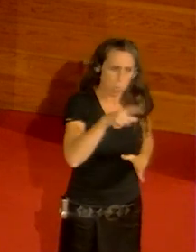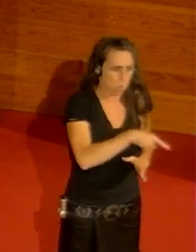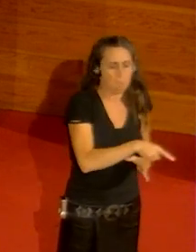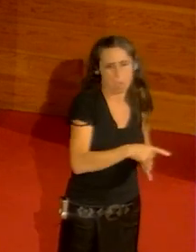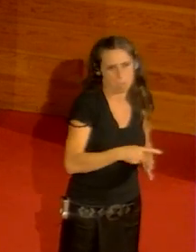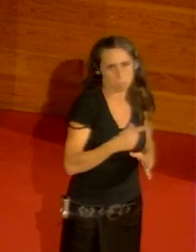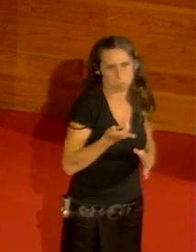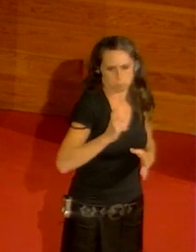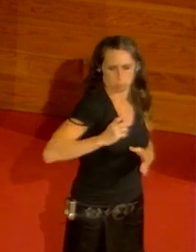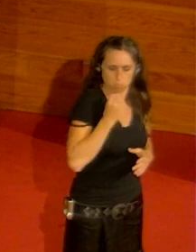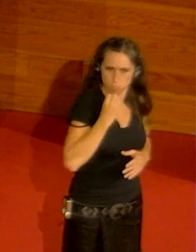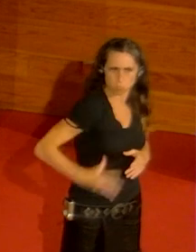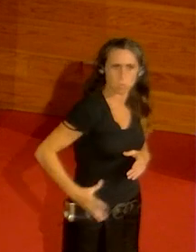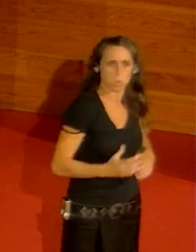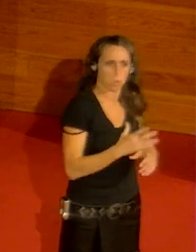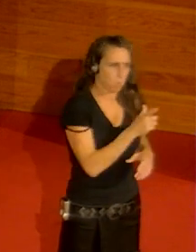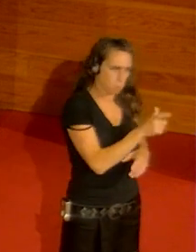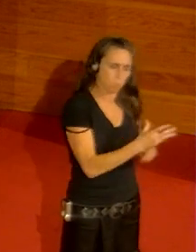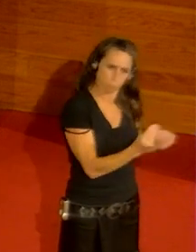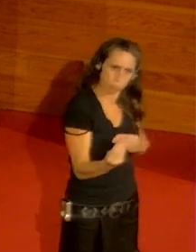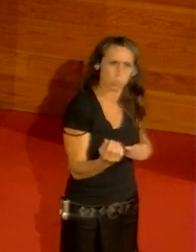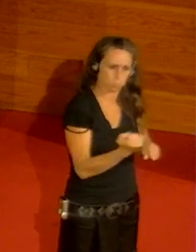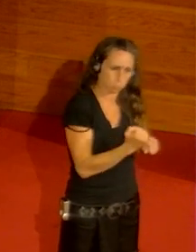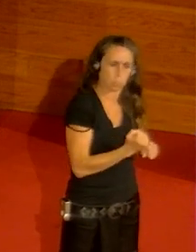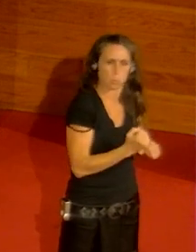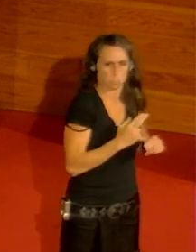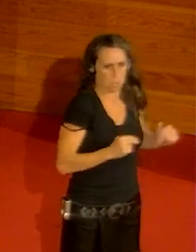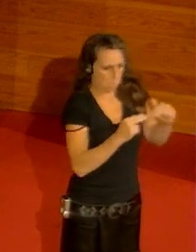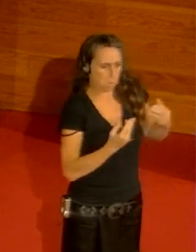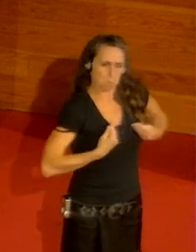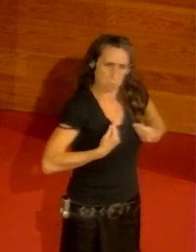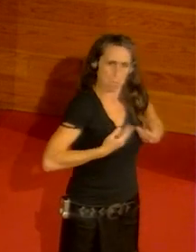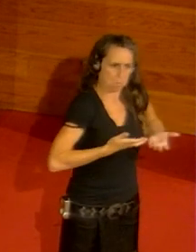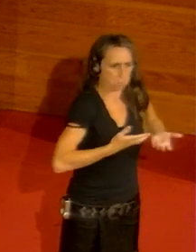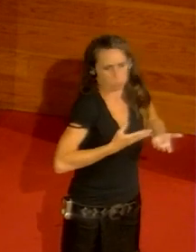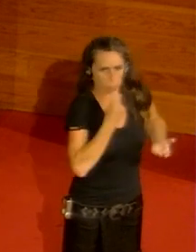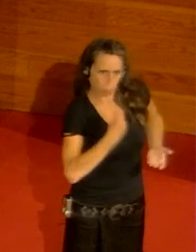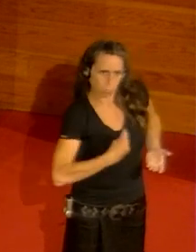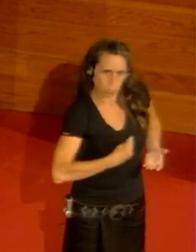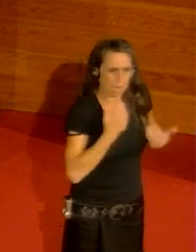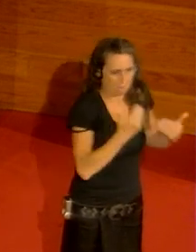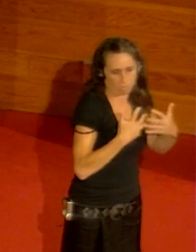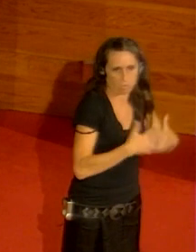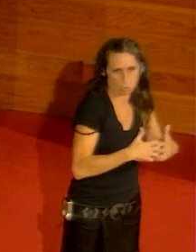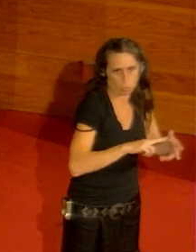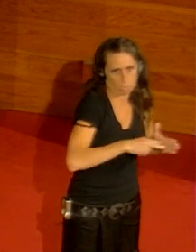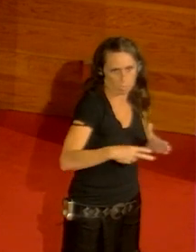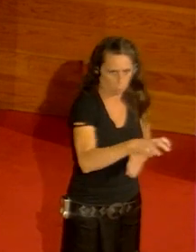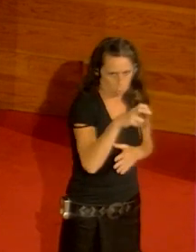pagado y mucha gente trabaja ahí y consiguen un buen nivel de vida en Industrias como esa